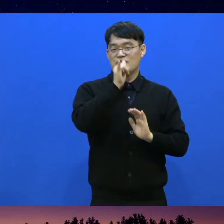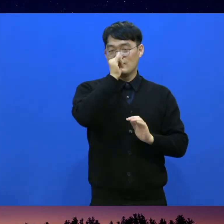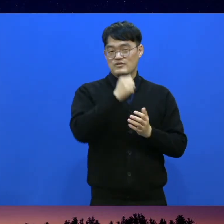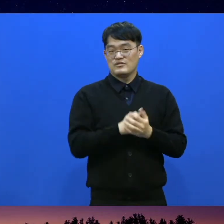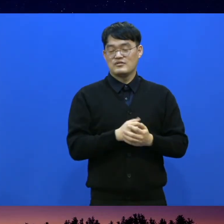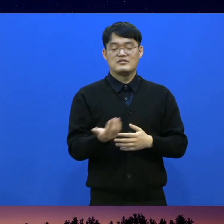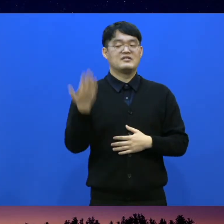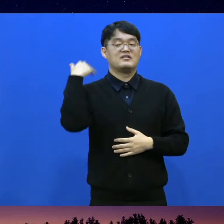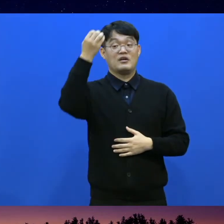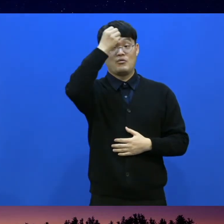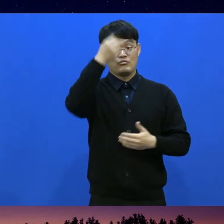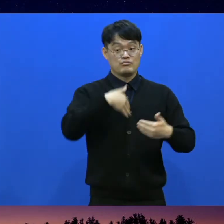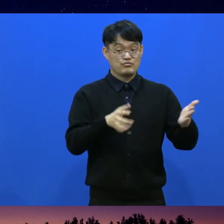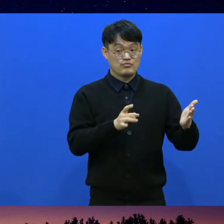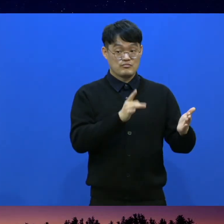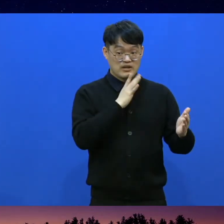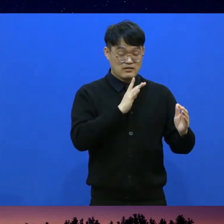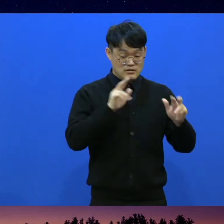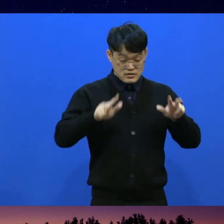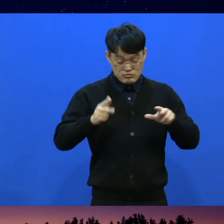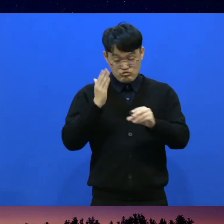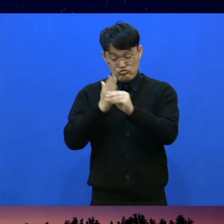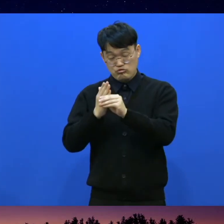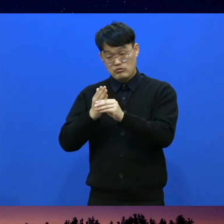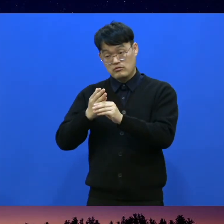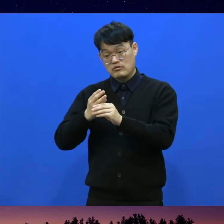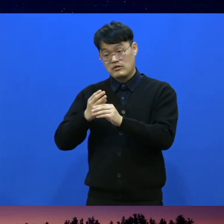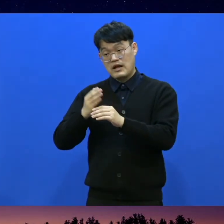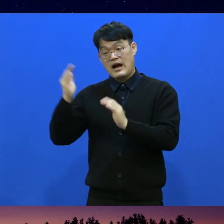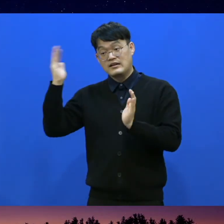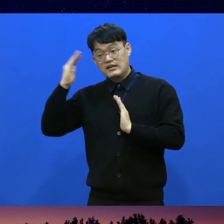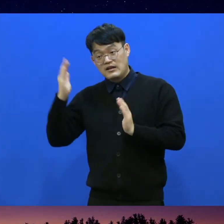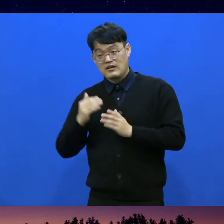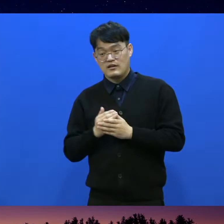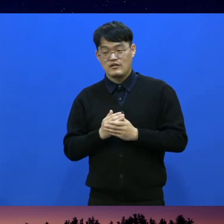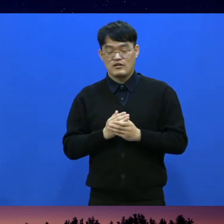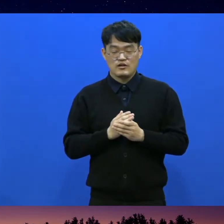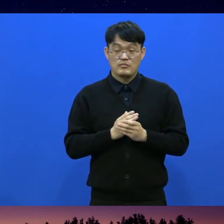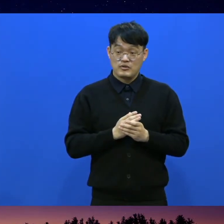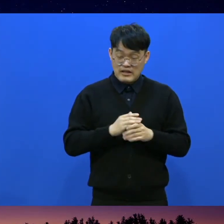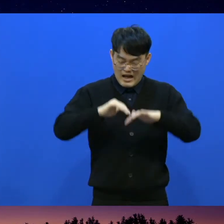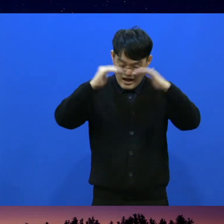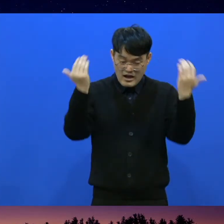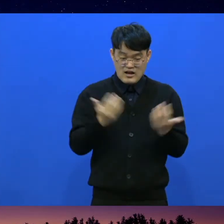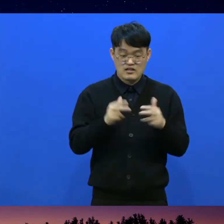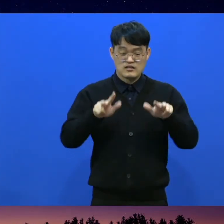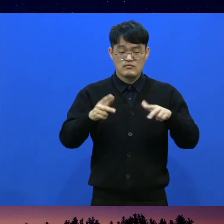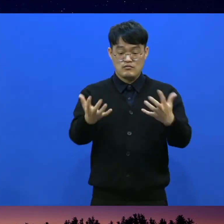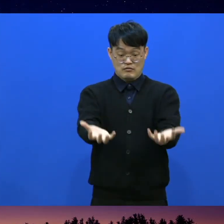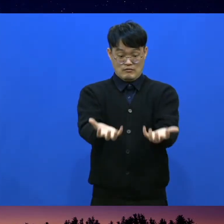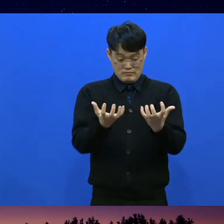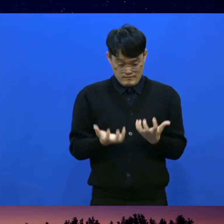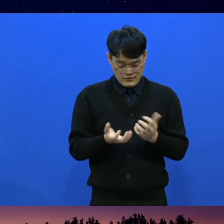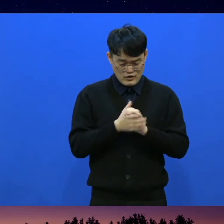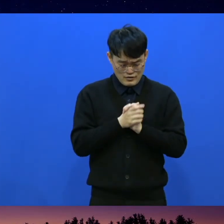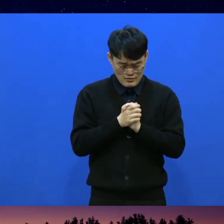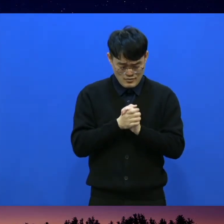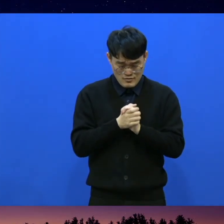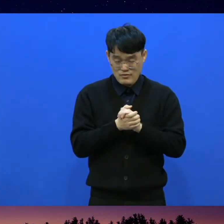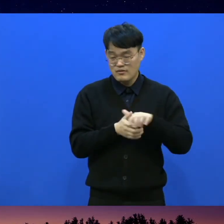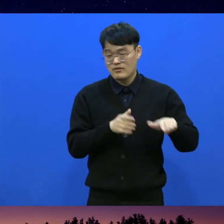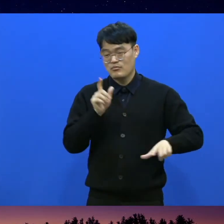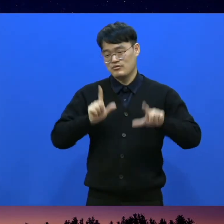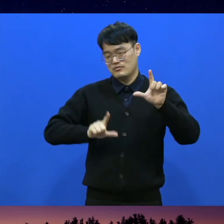저는 고등부 왔는데 그래가지고 고등부 되면 나 저기 갈 거야 뭐 이제 이러고 했었는데 하여튼 뭐 열심히 중고등부도